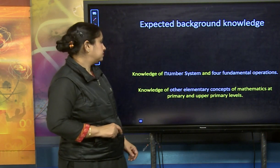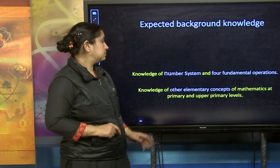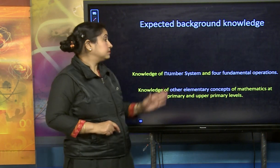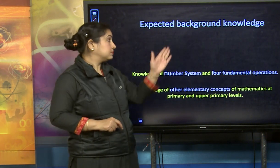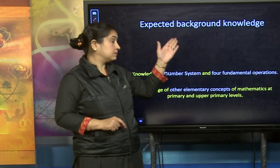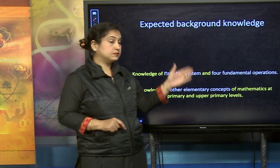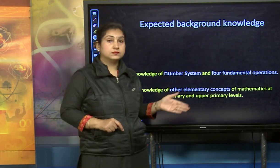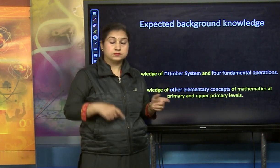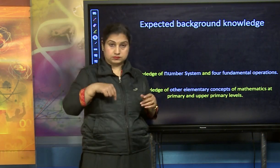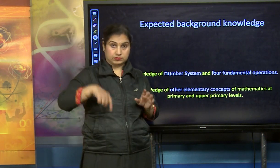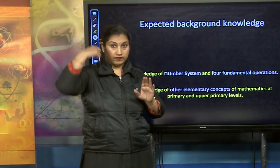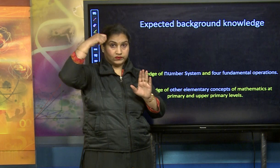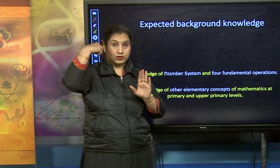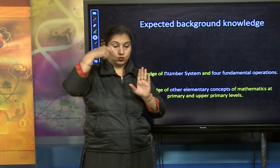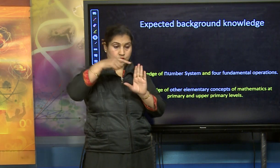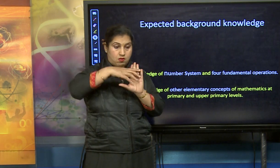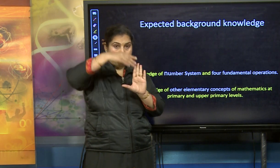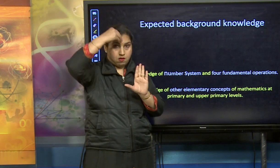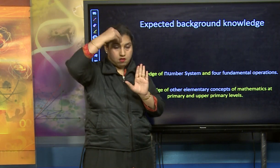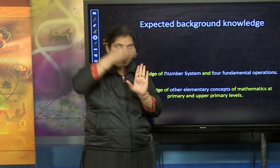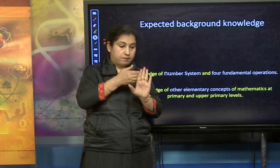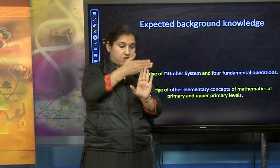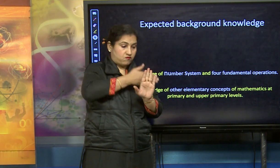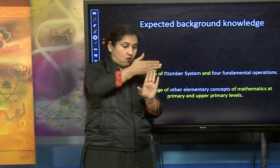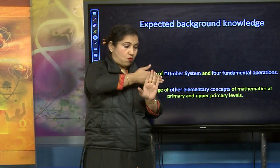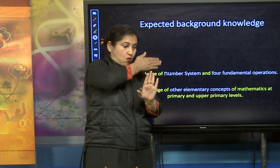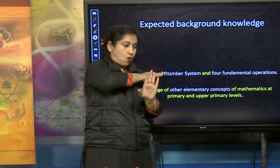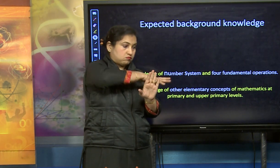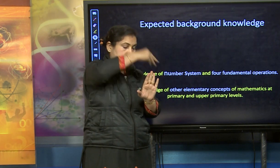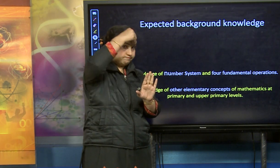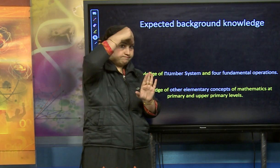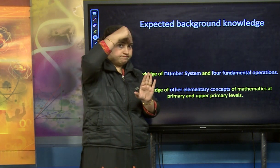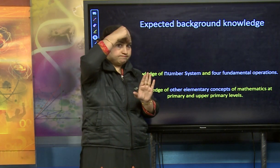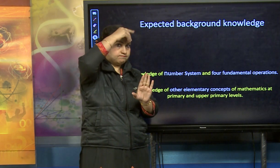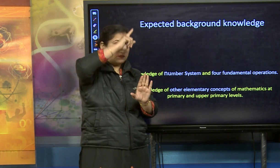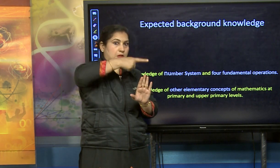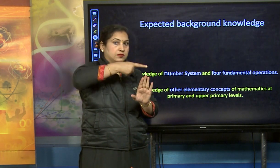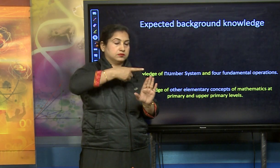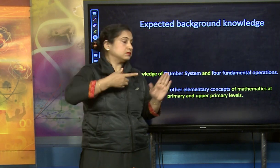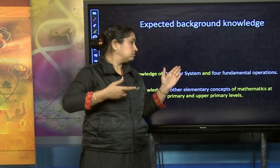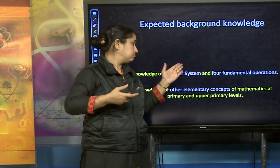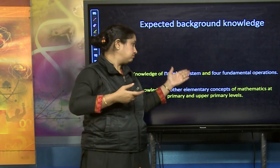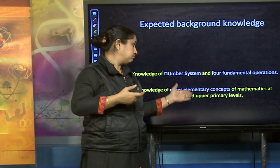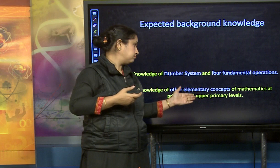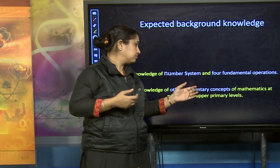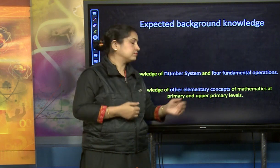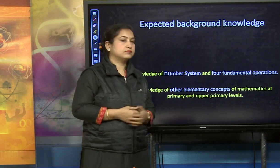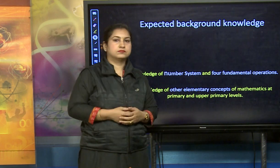है और एक्सट्रैक्टेड बैकग्राउंड नॉलेज जो आवश्यक है इस वीडियो को समझने के लिए वह यह है